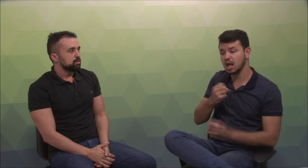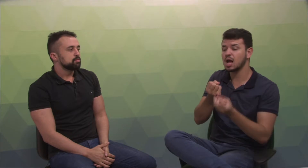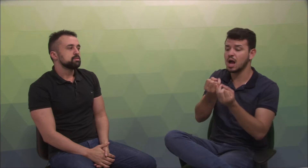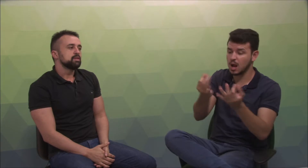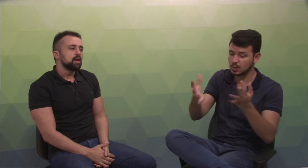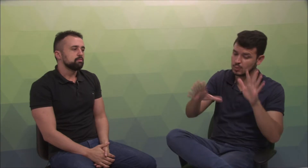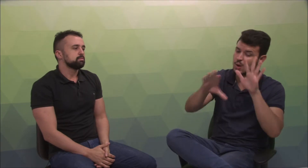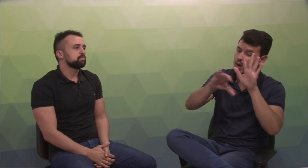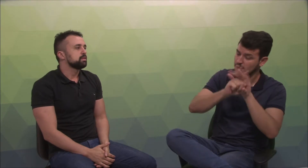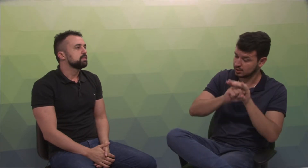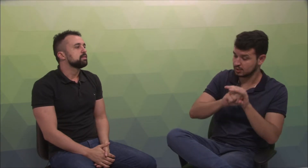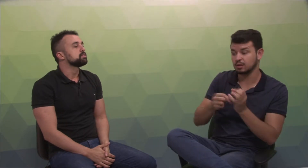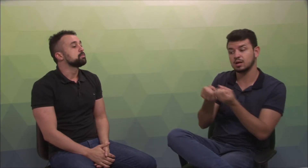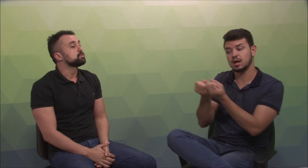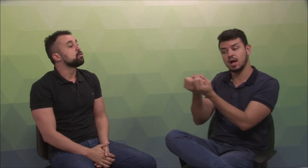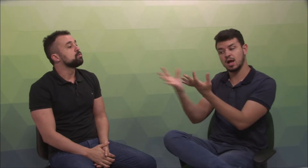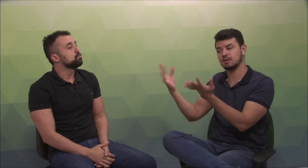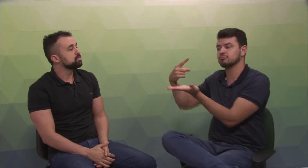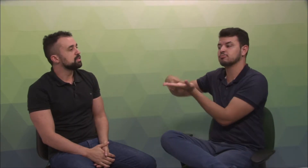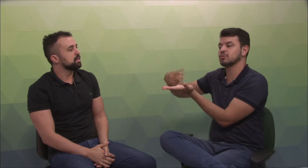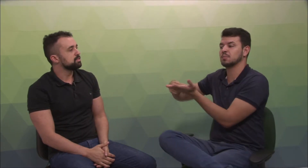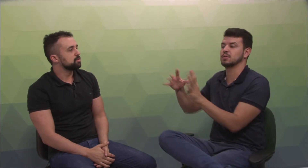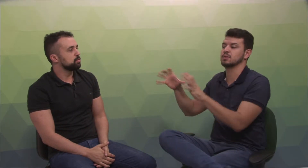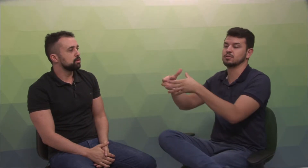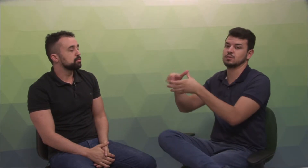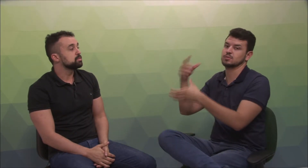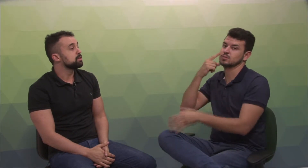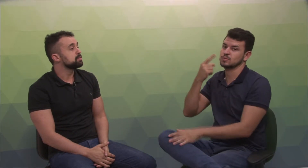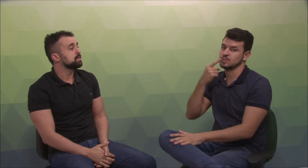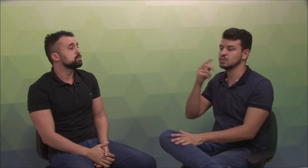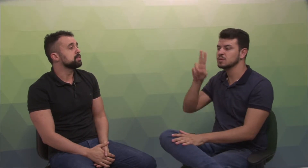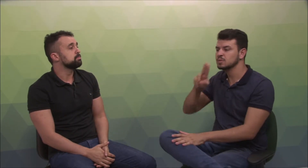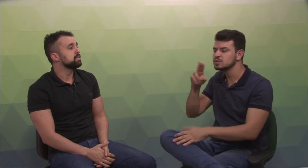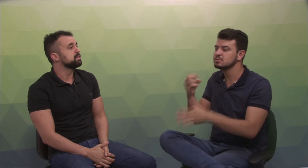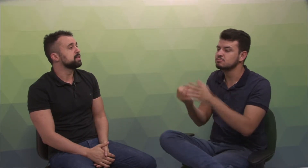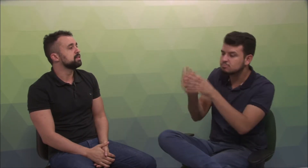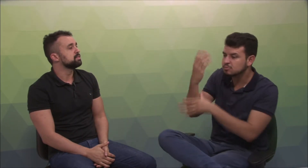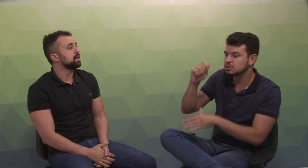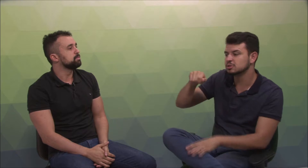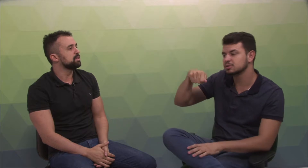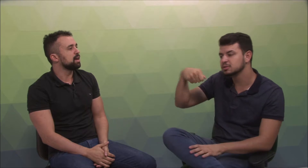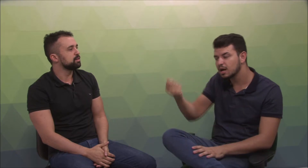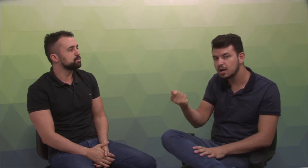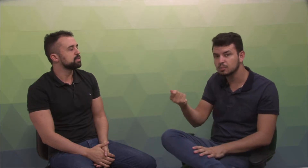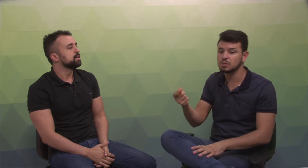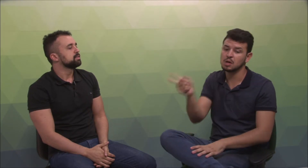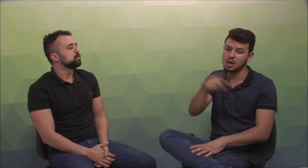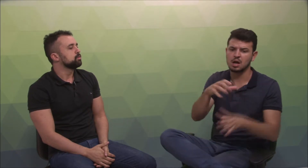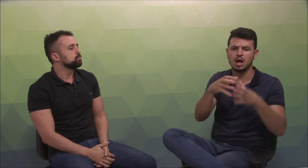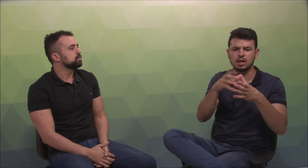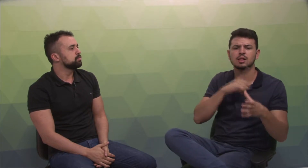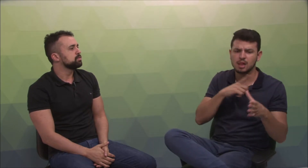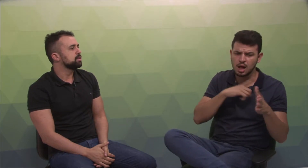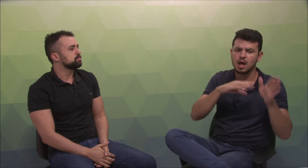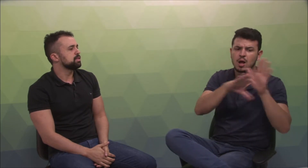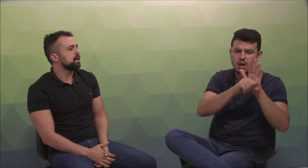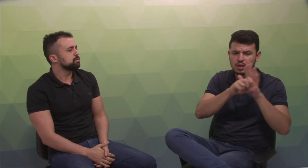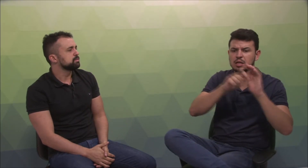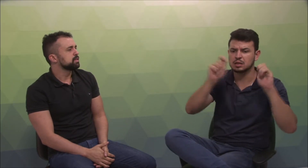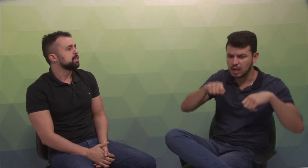icônicos? Não. Nós temos alguns sinais icônicos, nós temos também sinais arbitrários. Então, o grupo de surdos cria um sinal,